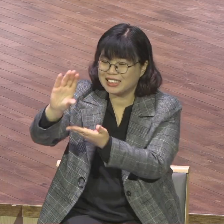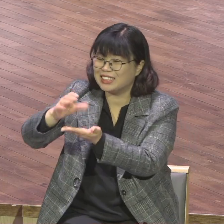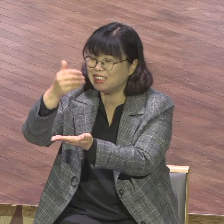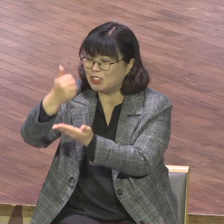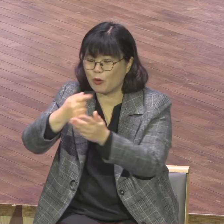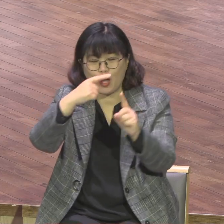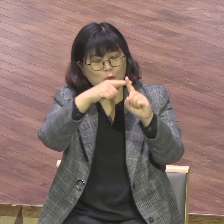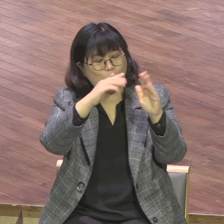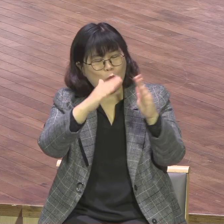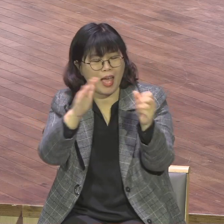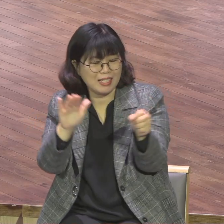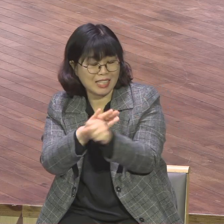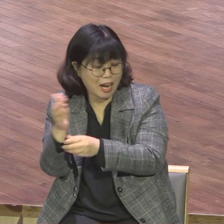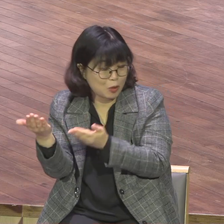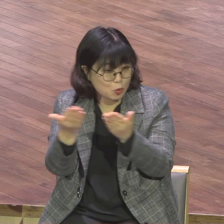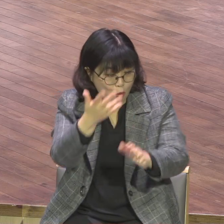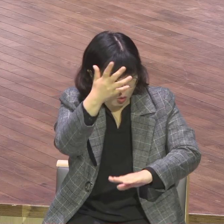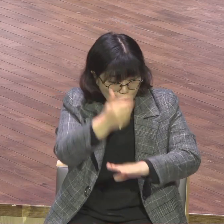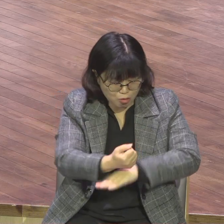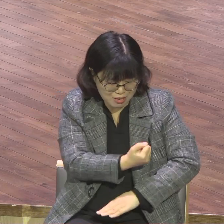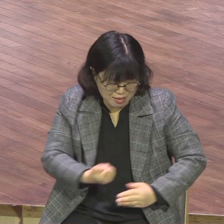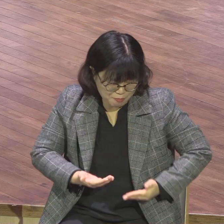자신을 주심같이 하라.